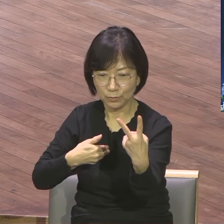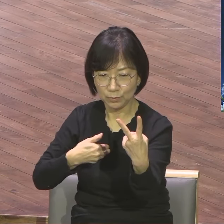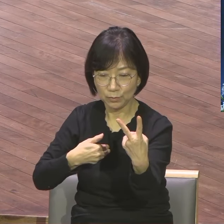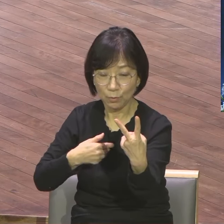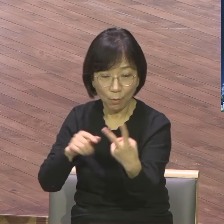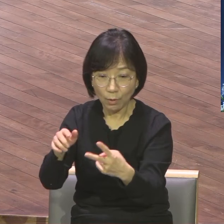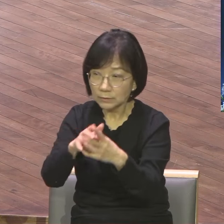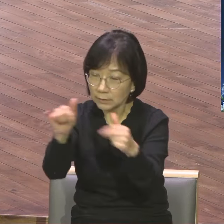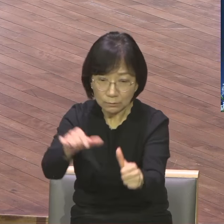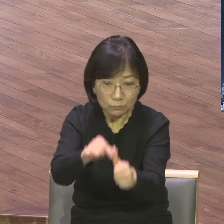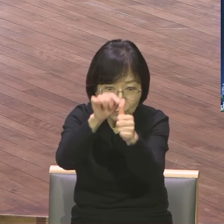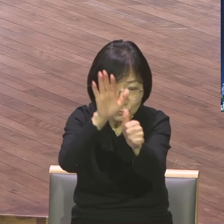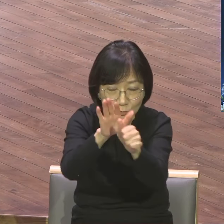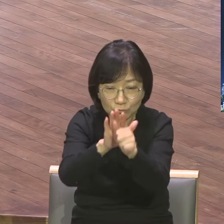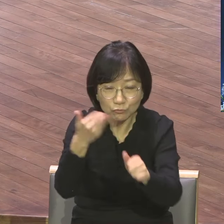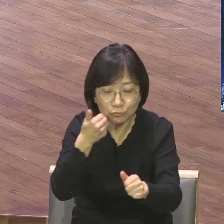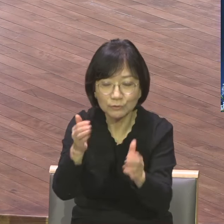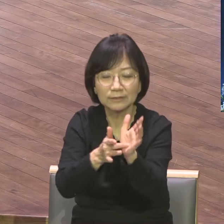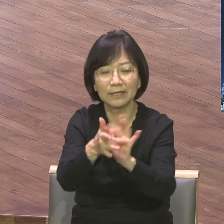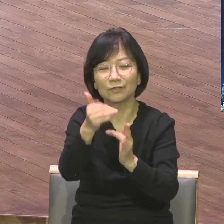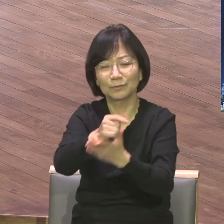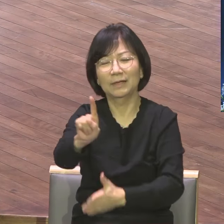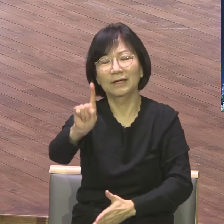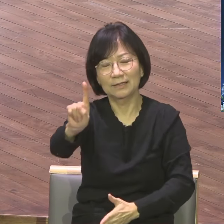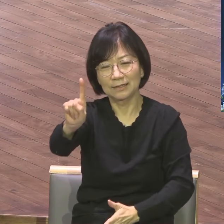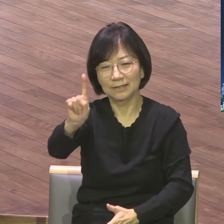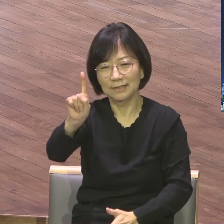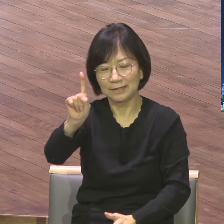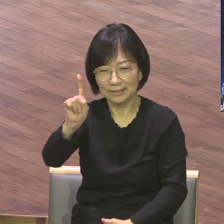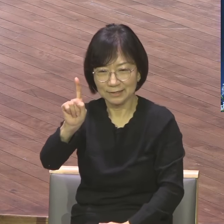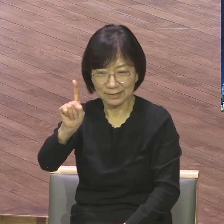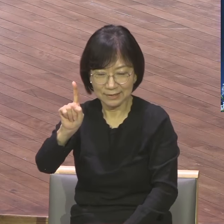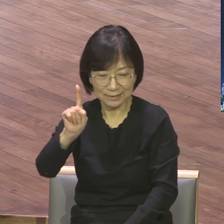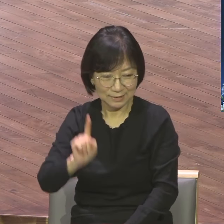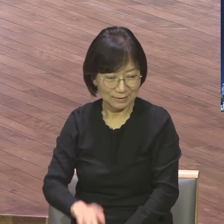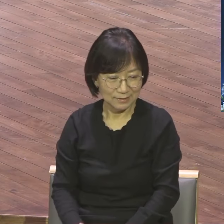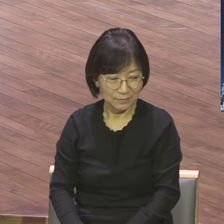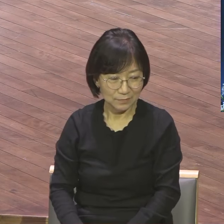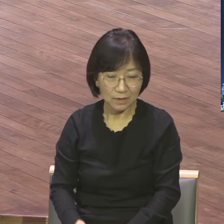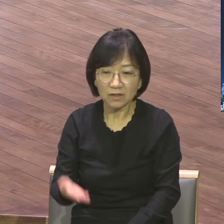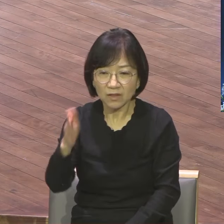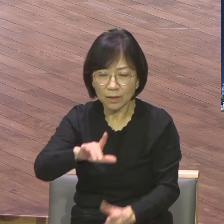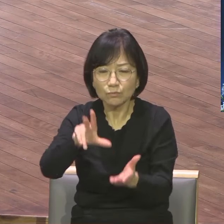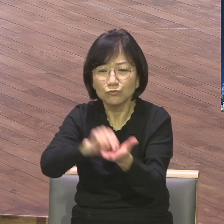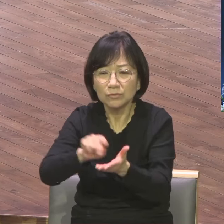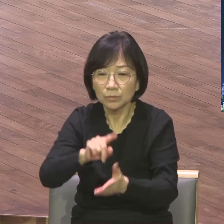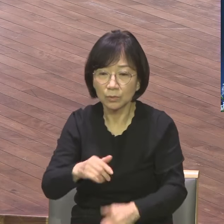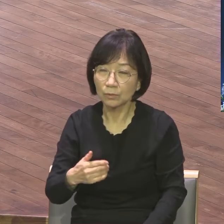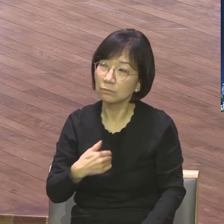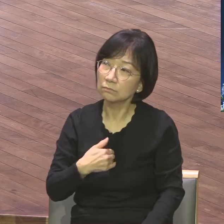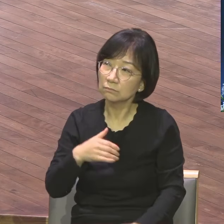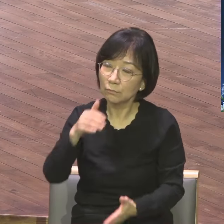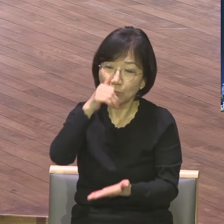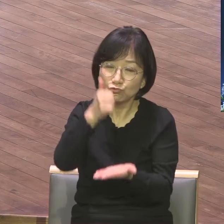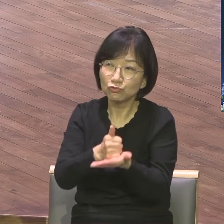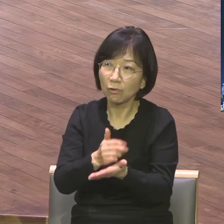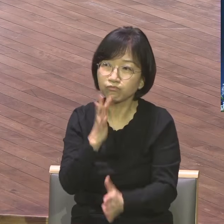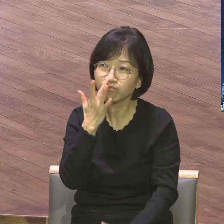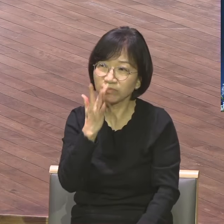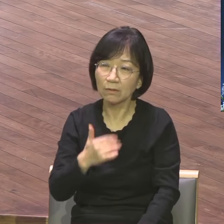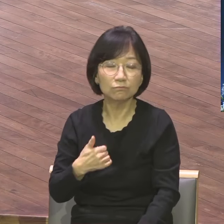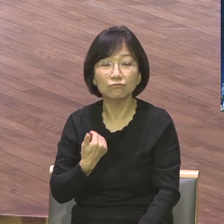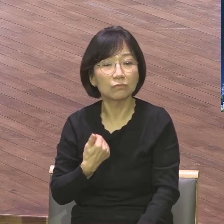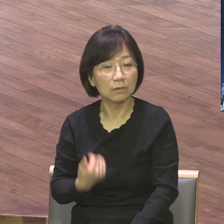구원자는 예수밖에는 없습니다. 그런데 인간은 본인이 죄인인지를 몰라요. 첫사람 아담의